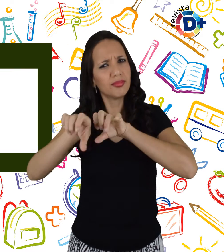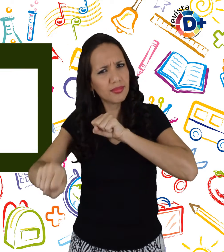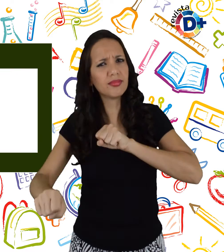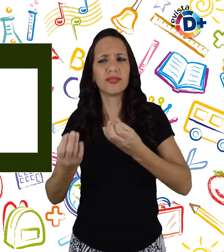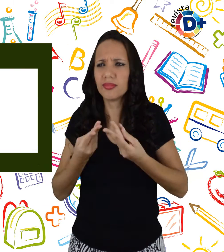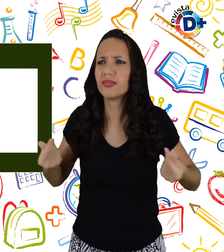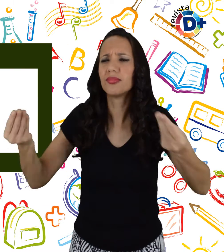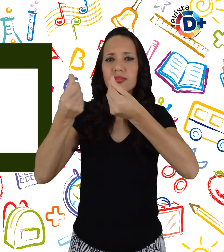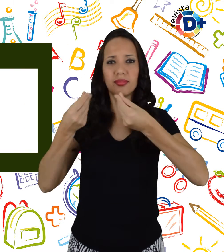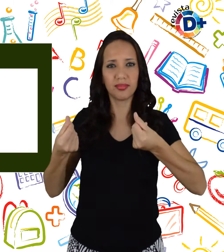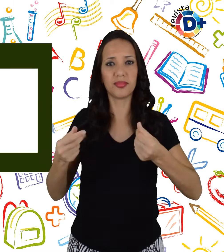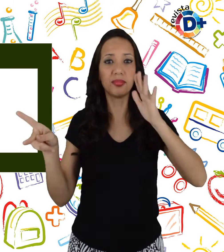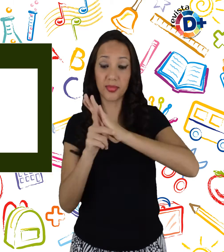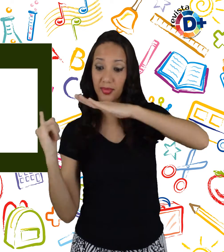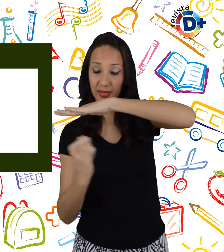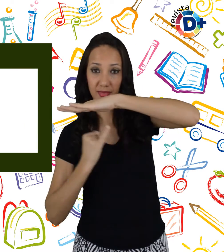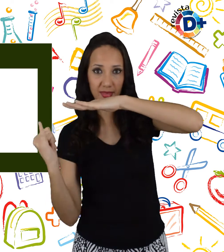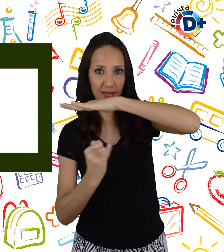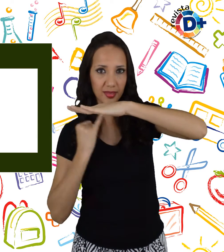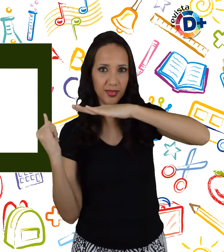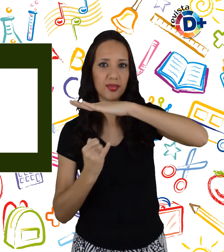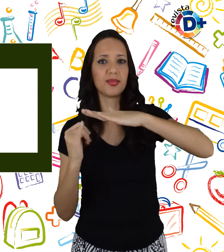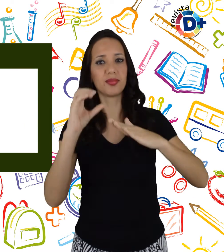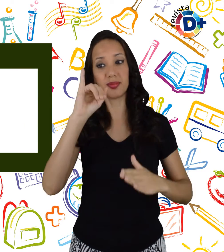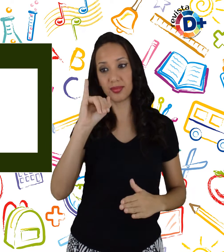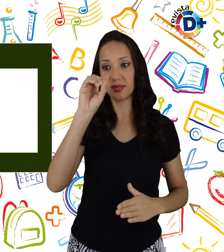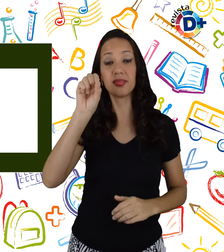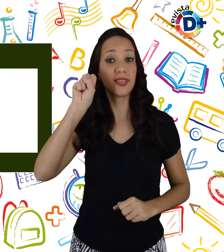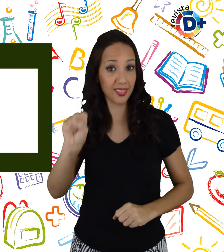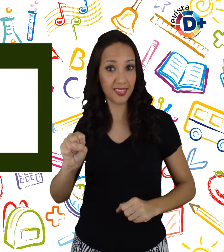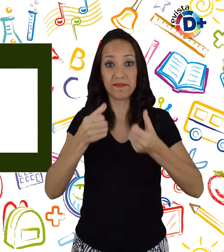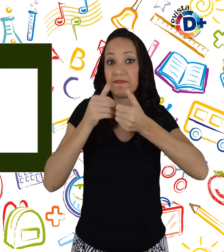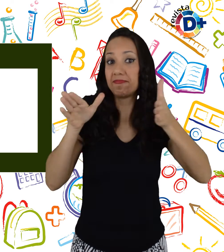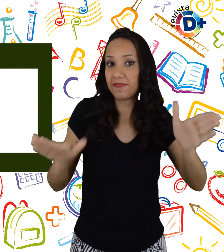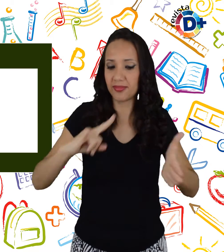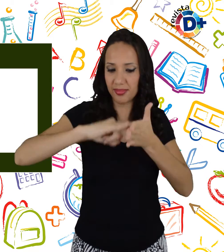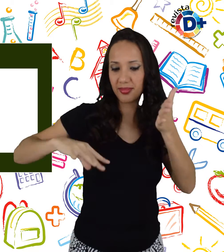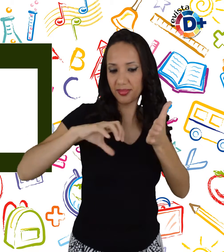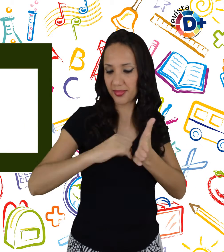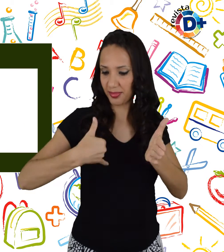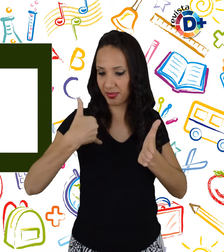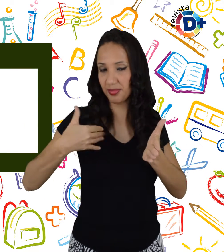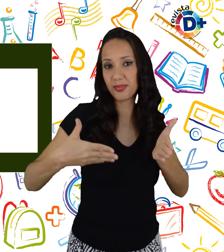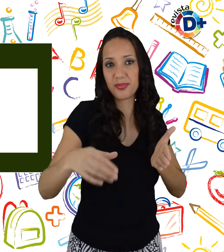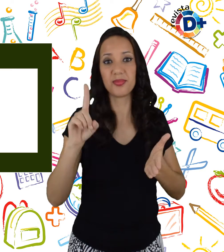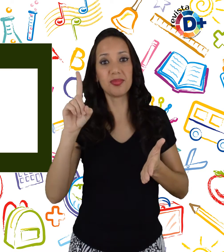e oeci abre inscrições para jovens cegos a partir de 16 anos nos cursos gratuitos profissionalizantes